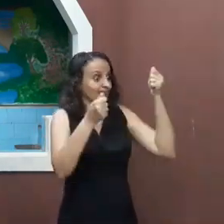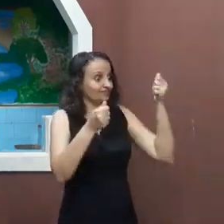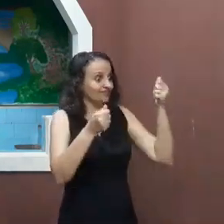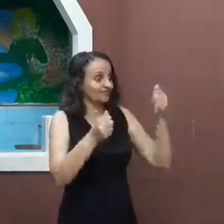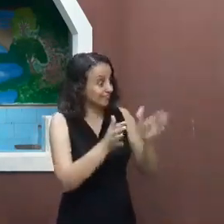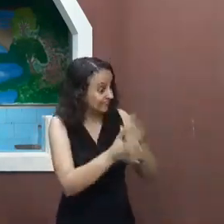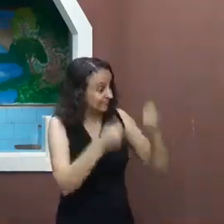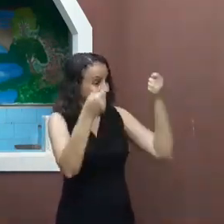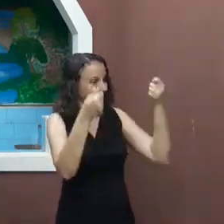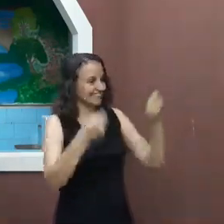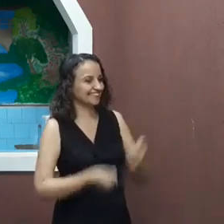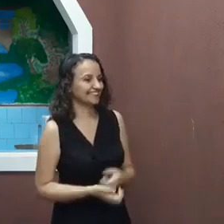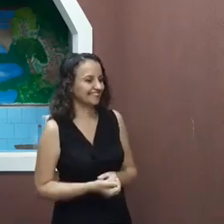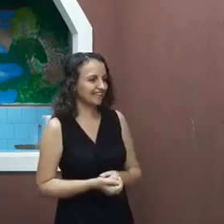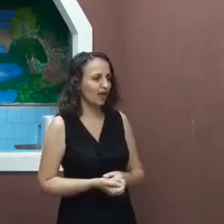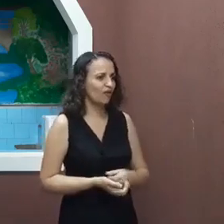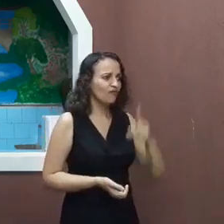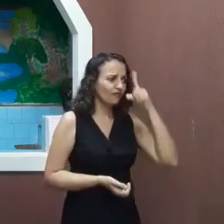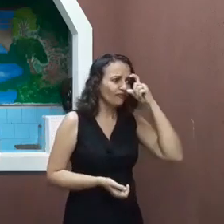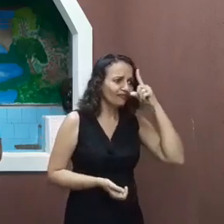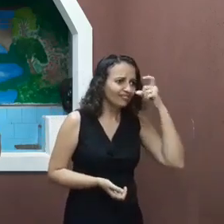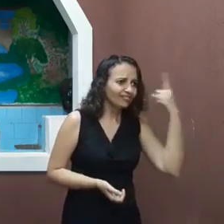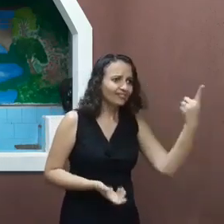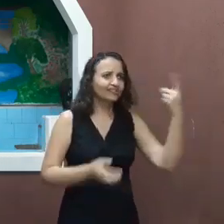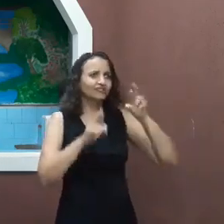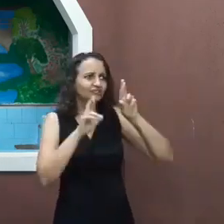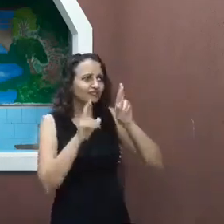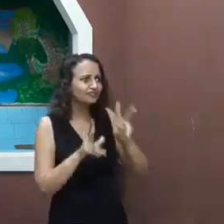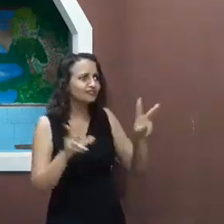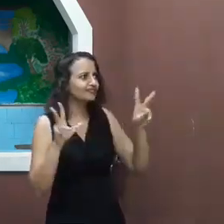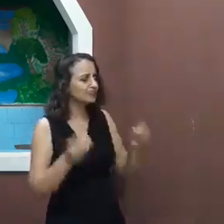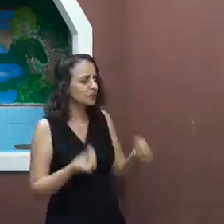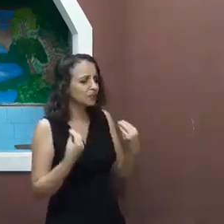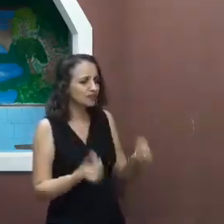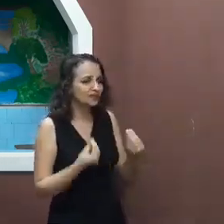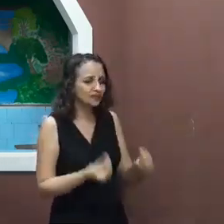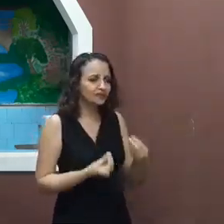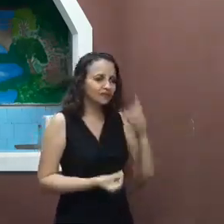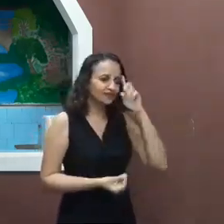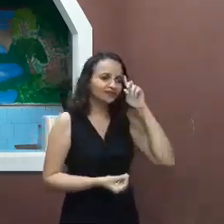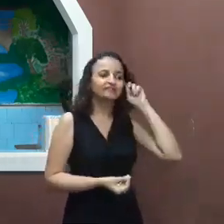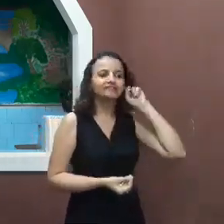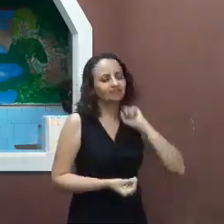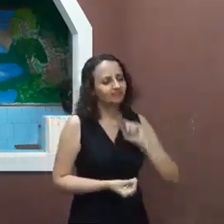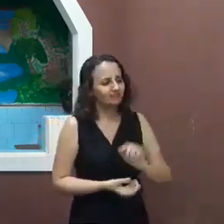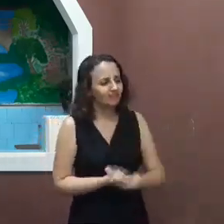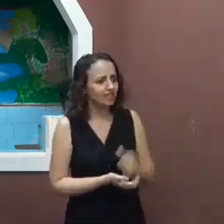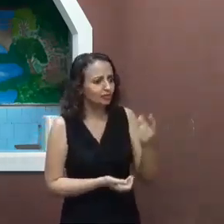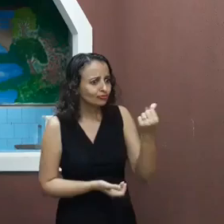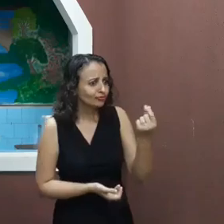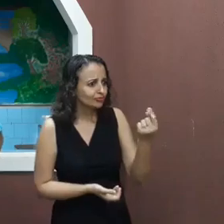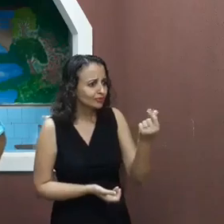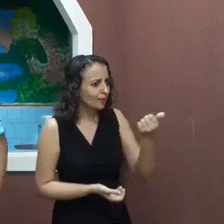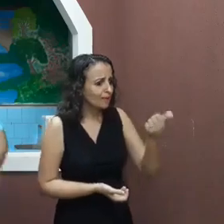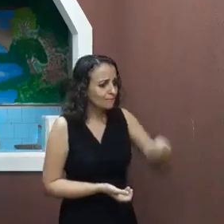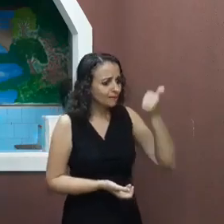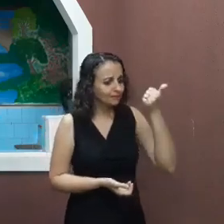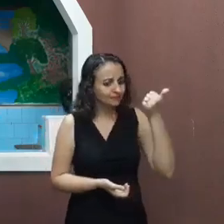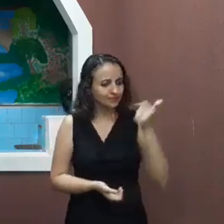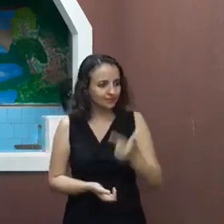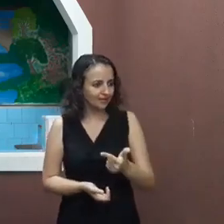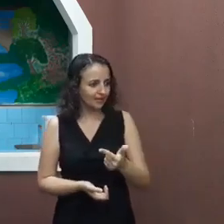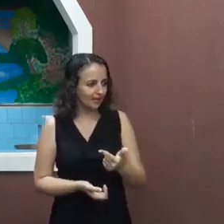Você vê que coisa criativa? Ah, pastor, ele tinha dinheiro, mas ele tinha mais que dinheiro, ele tinha desapego ao dinheiro. E